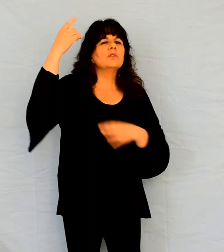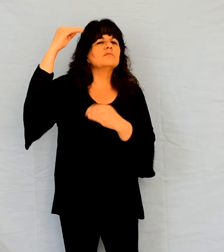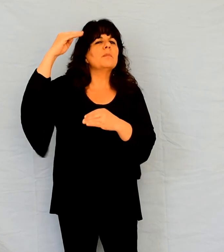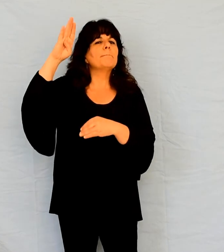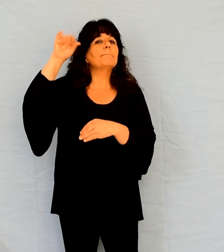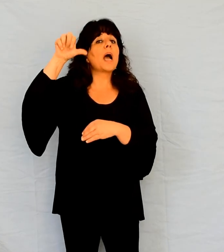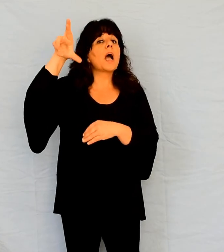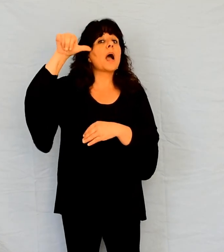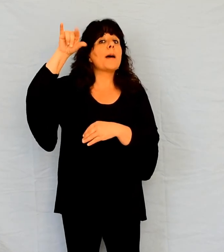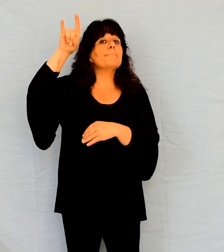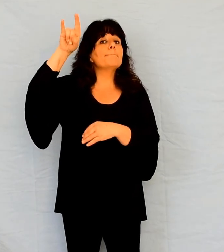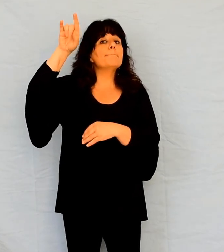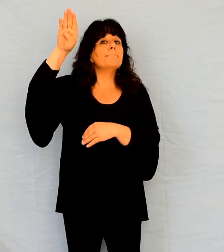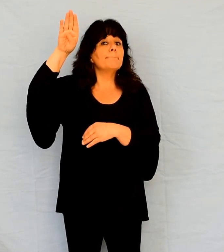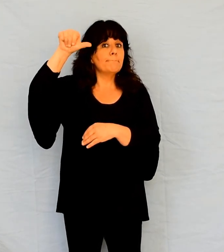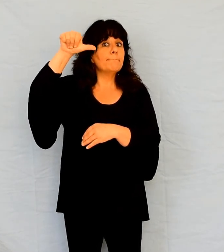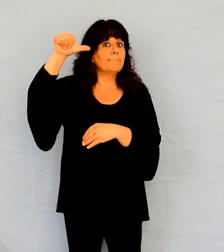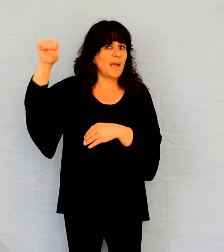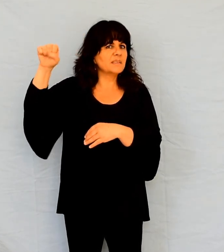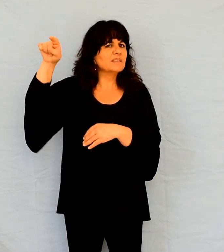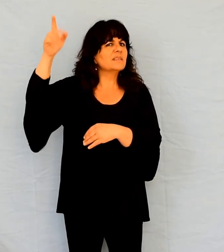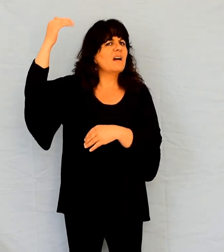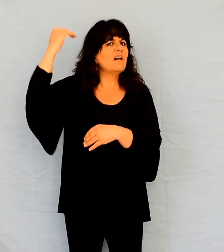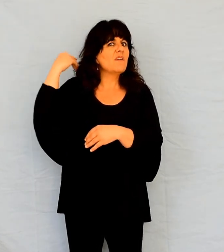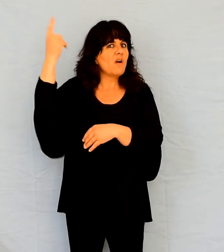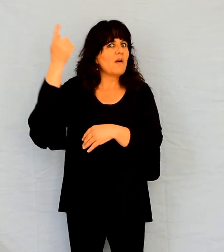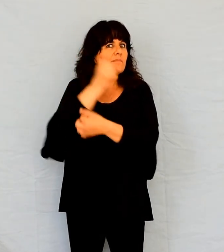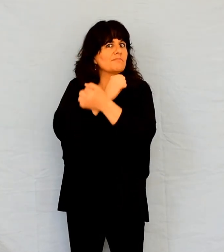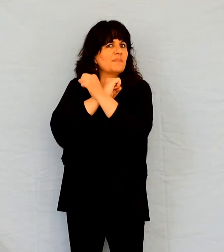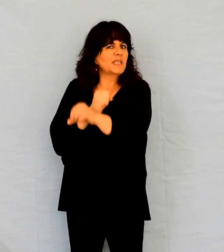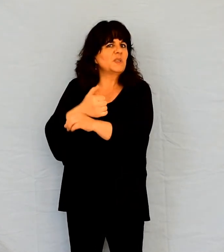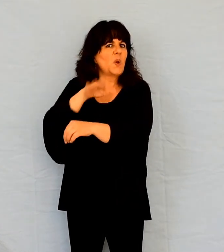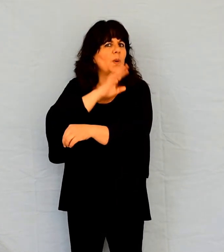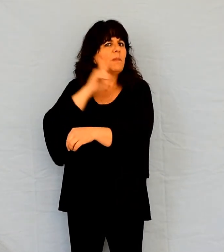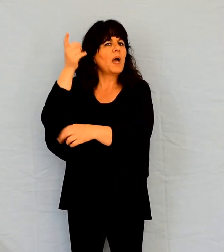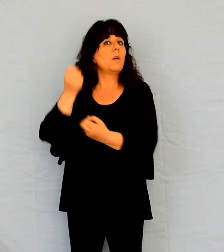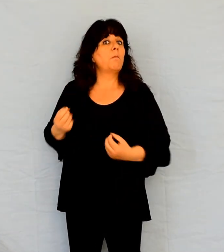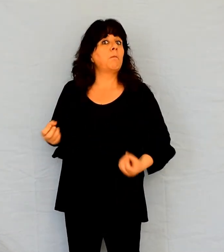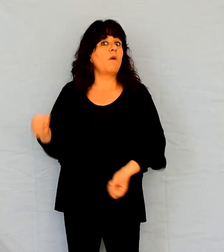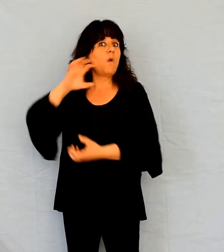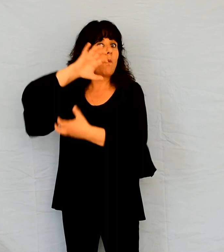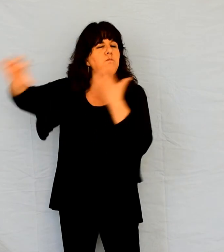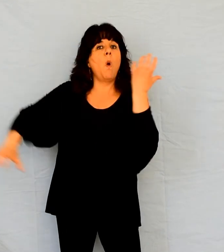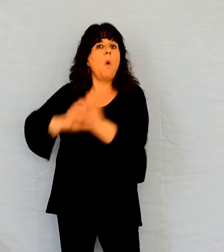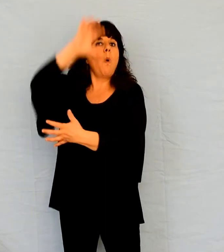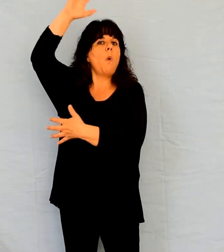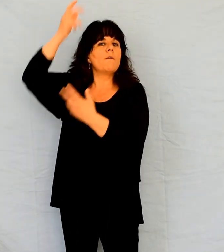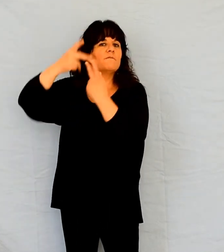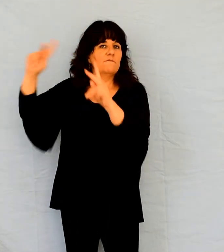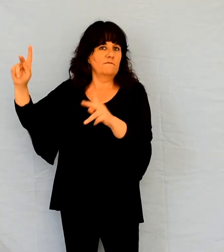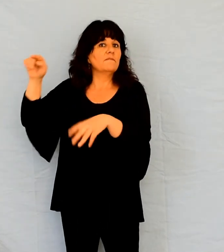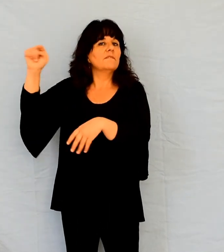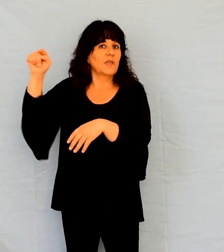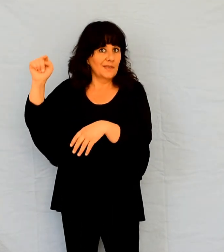Ce Barabbas avait été jeté en prison pour une émeute survenue dans la ville, et pour meurtre.